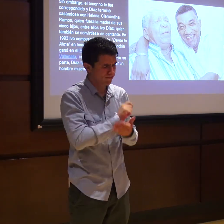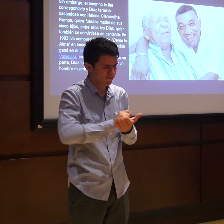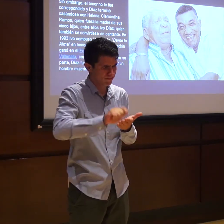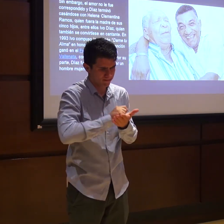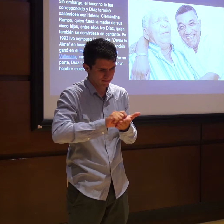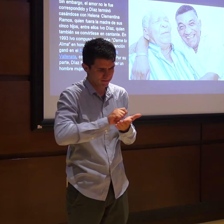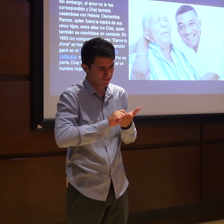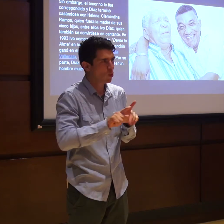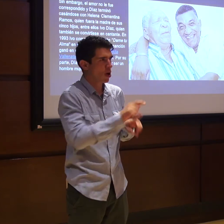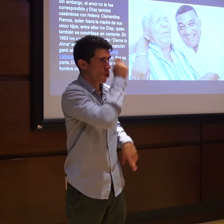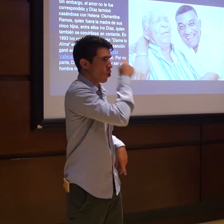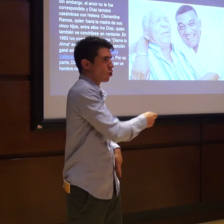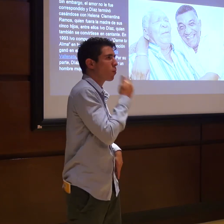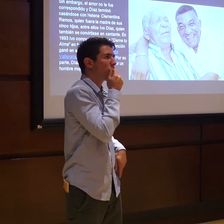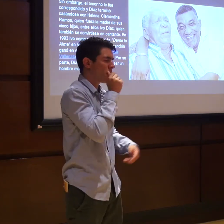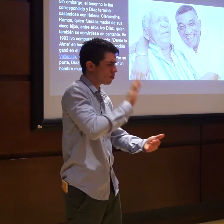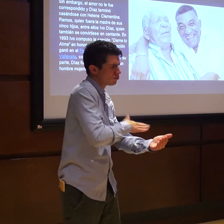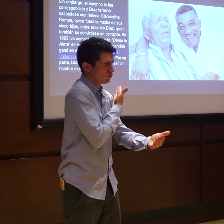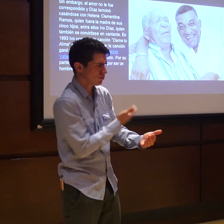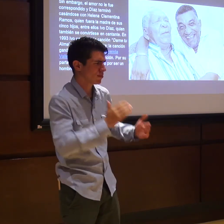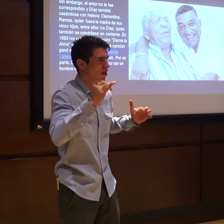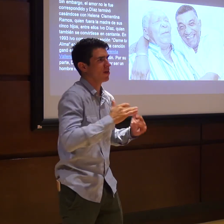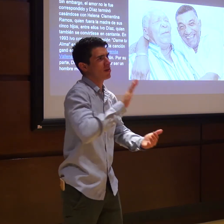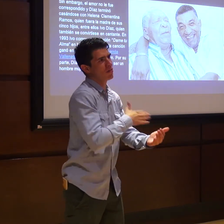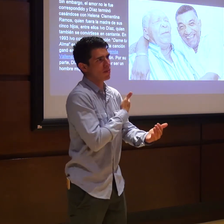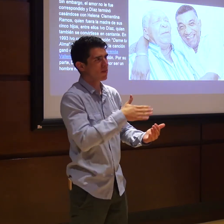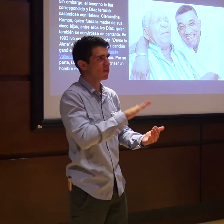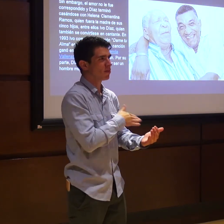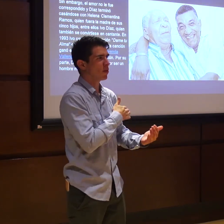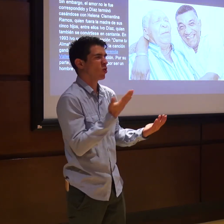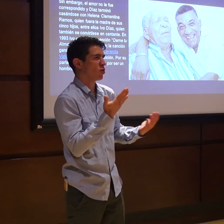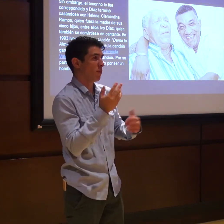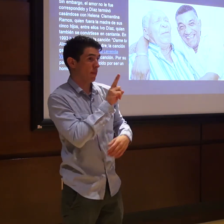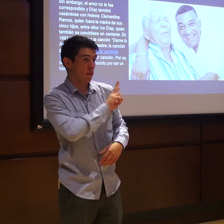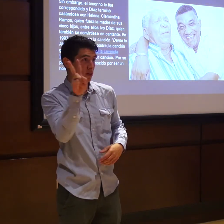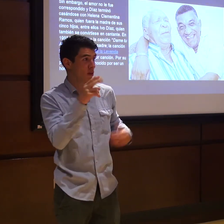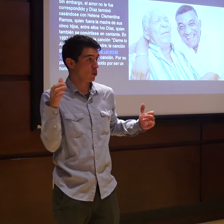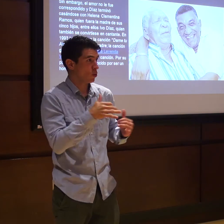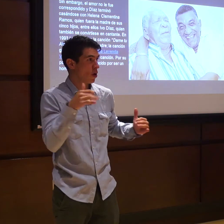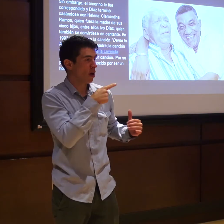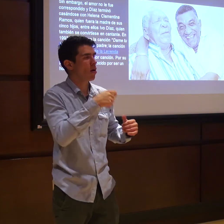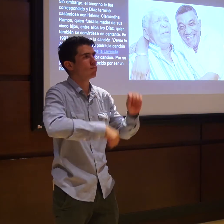Con la muerte de Leandro Díaz, Ivo, su hijo, quiso hacerle un homenaje,